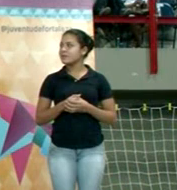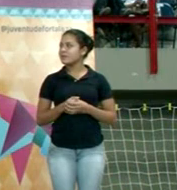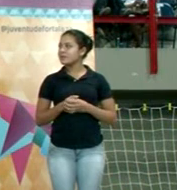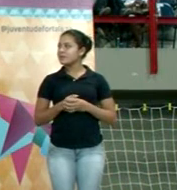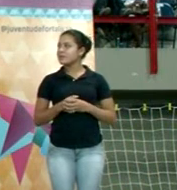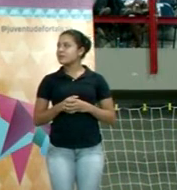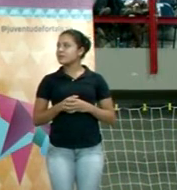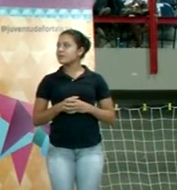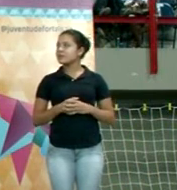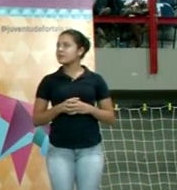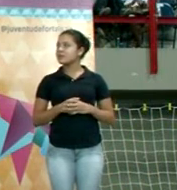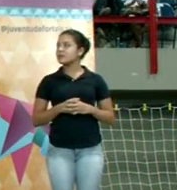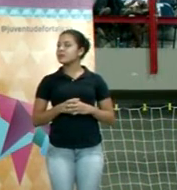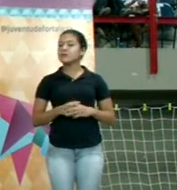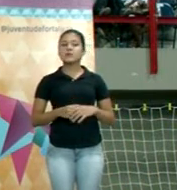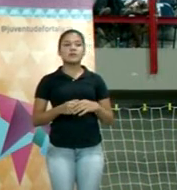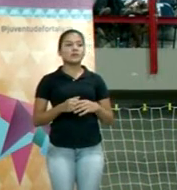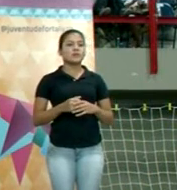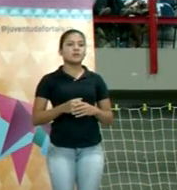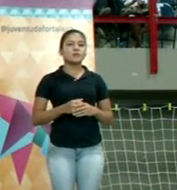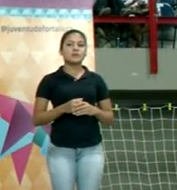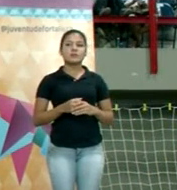lá.